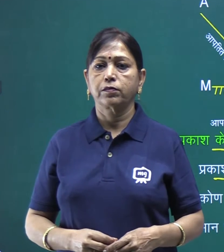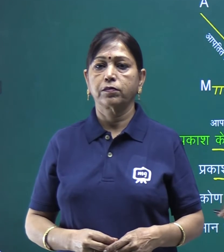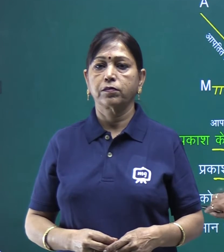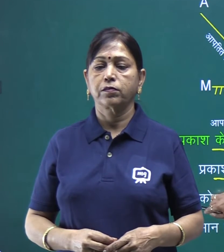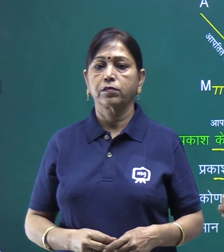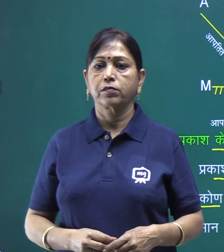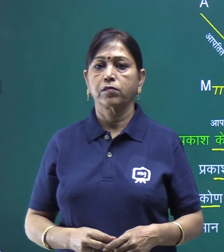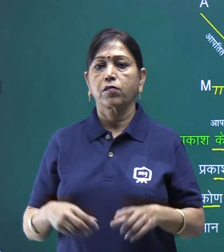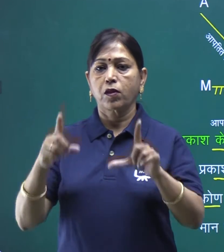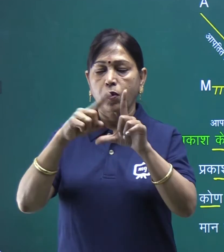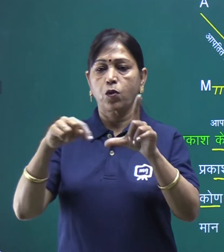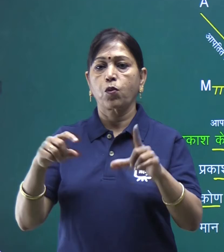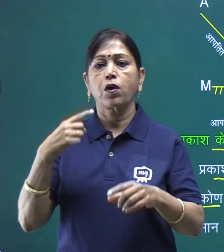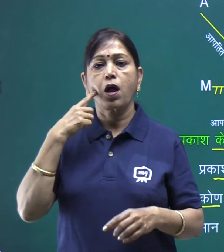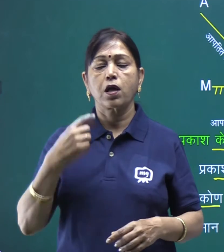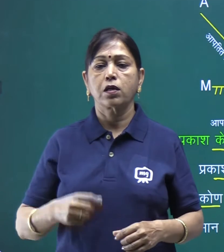आपतन कोण I